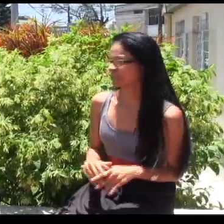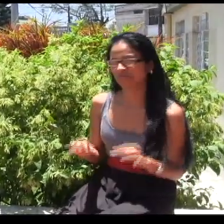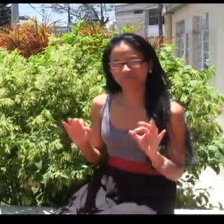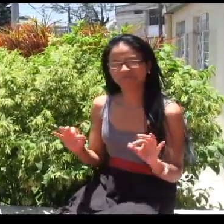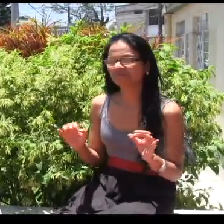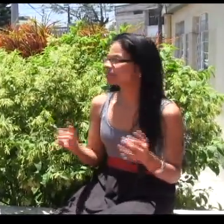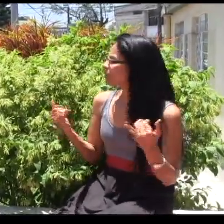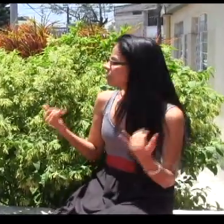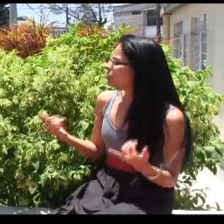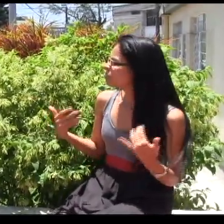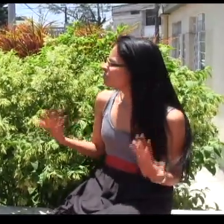hoy?